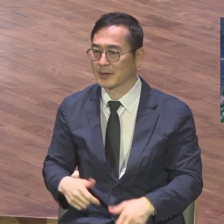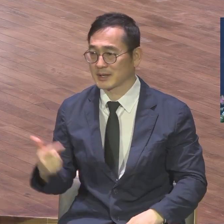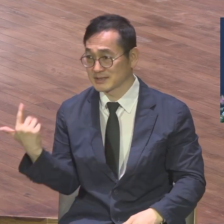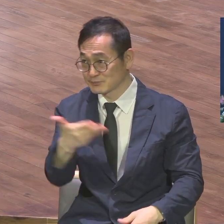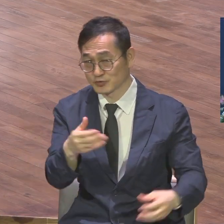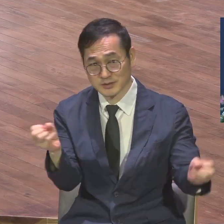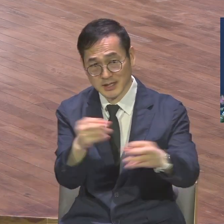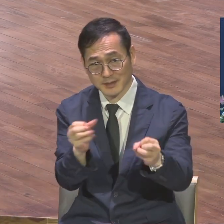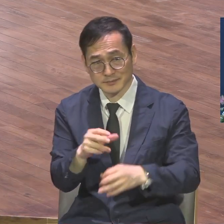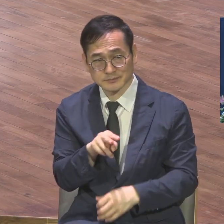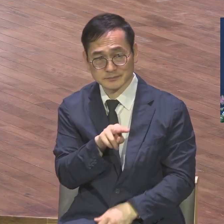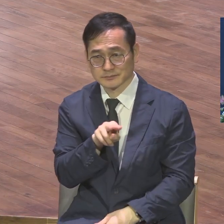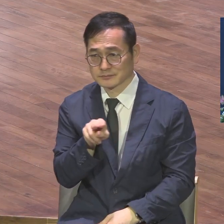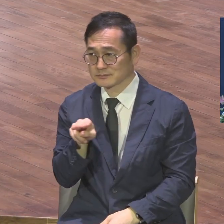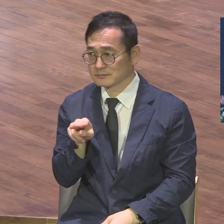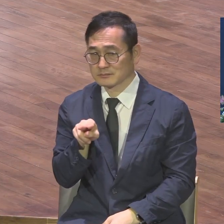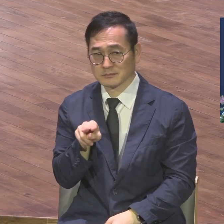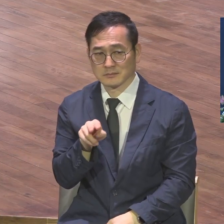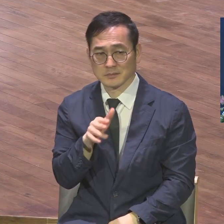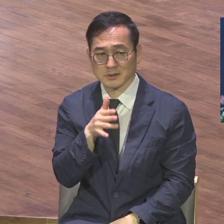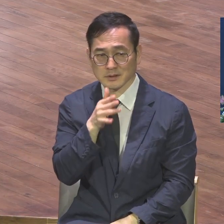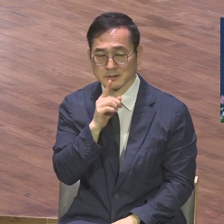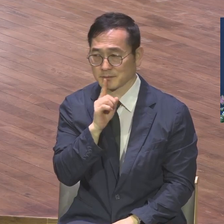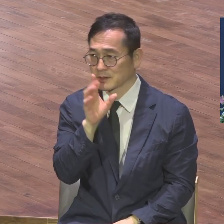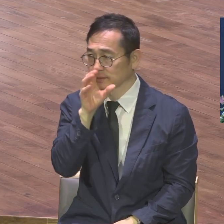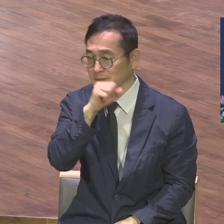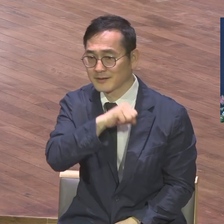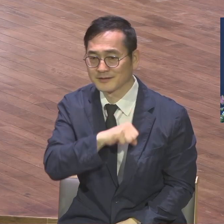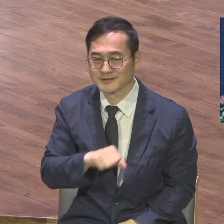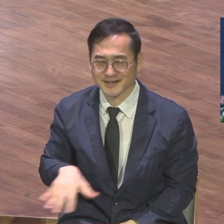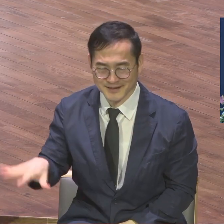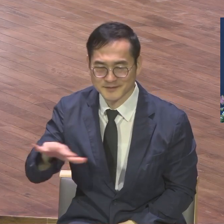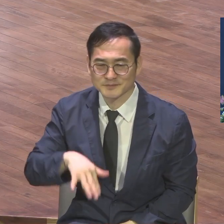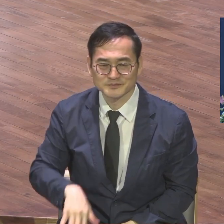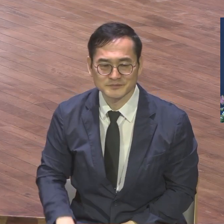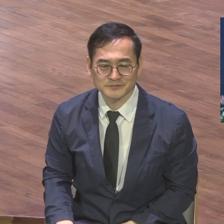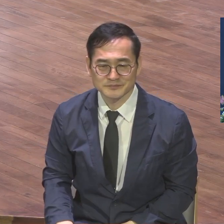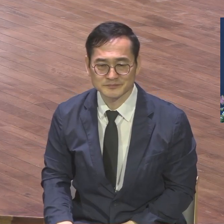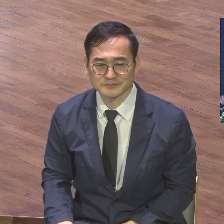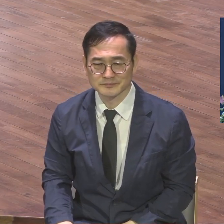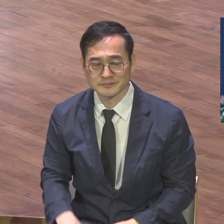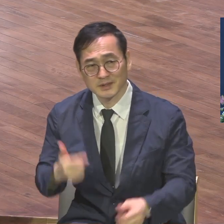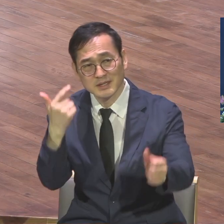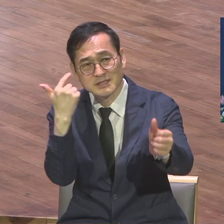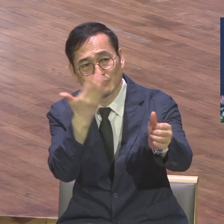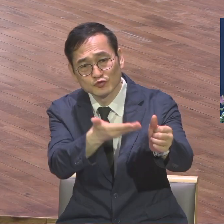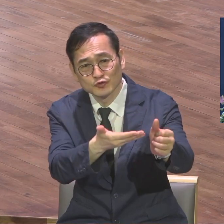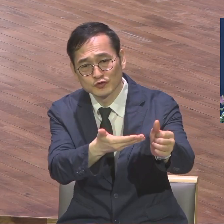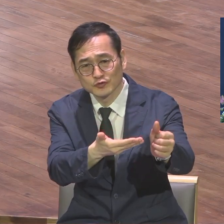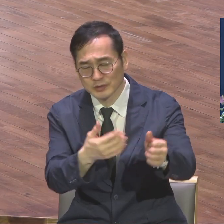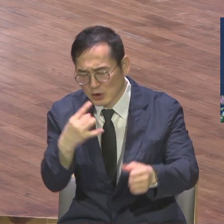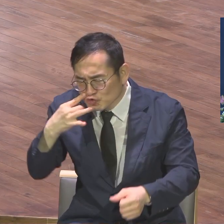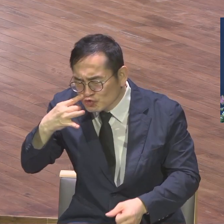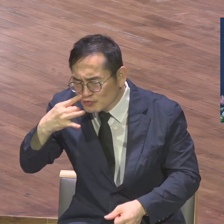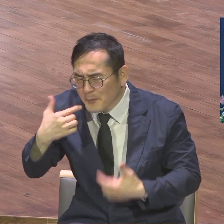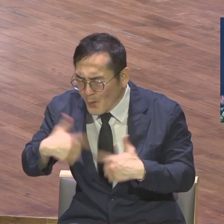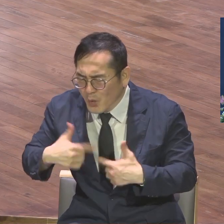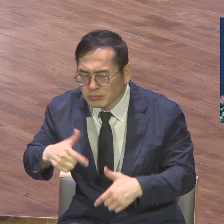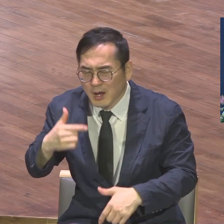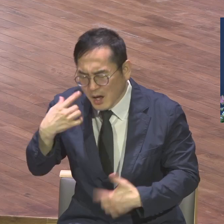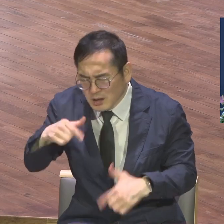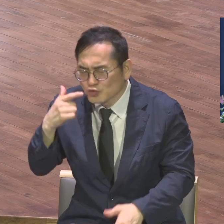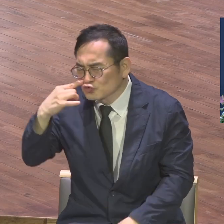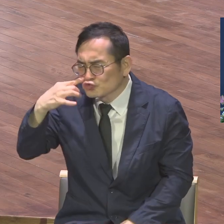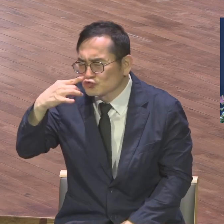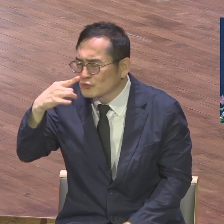질문을 했던 서기관이 아주 잘 깨달았음을 볼 수 있어요. 자기가 가지고 있던 이 궁금증이